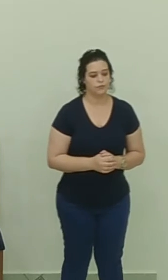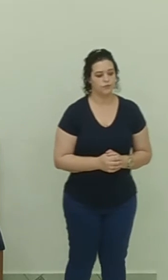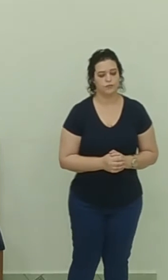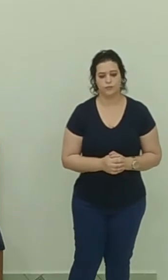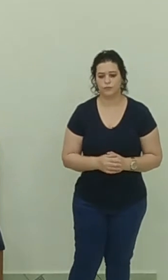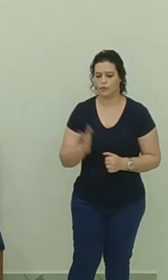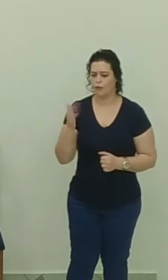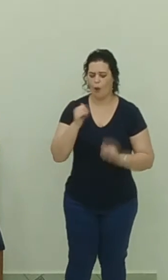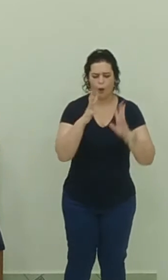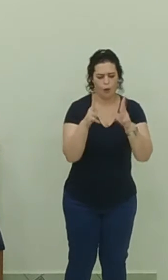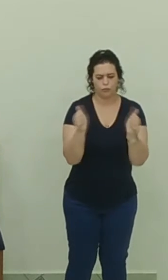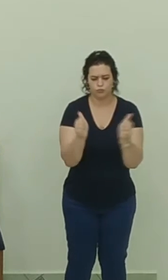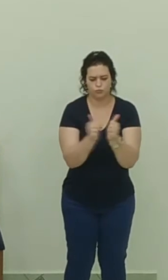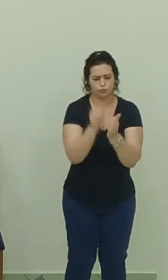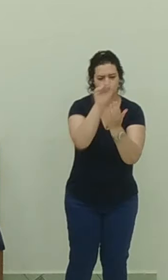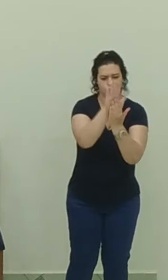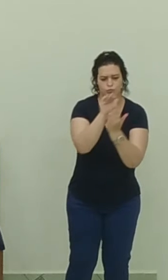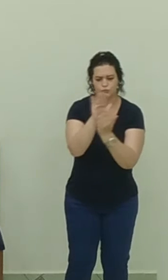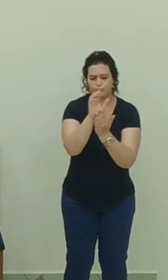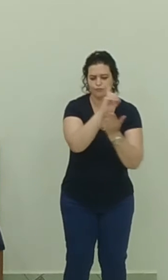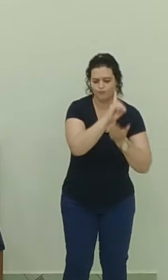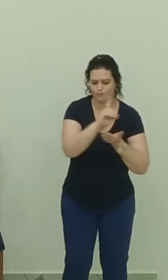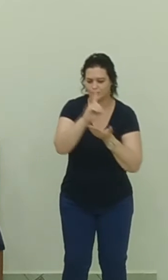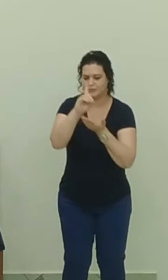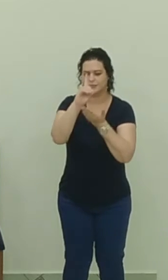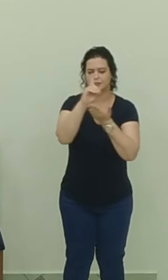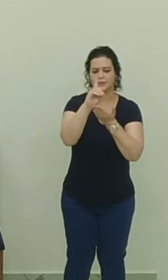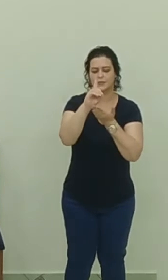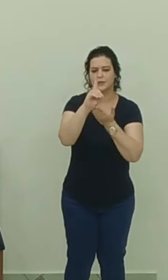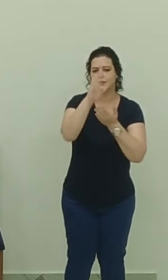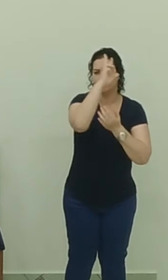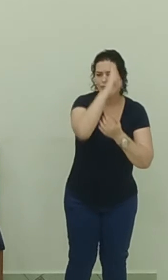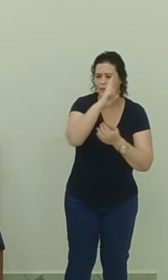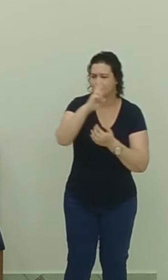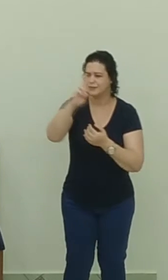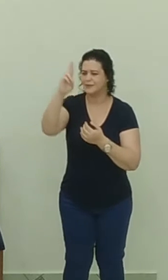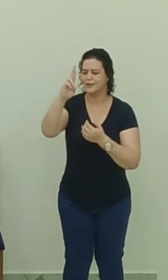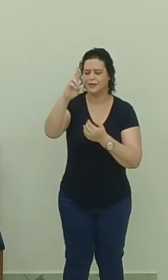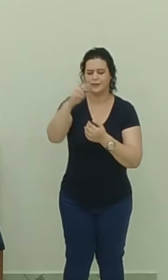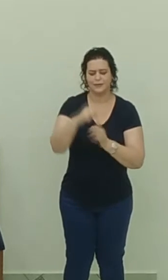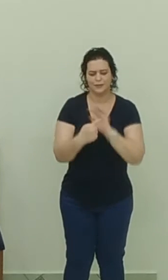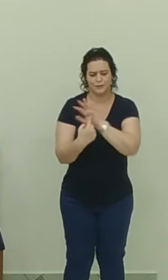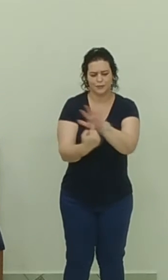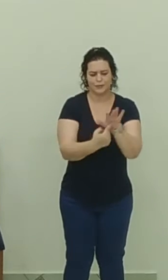Vamos nós louvar a Deus, vamos nós, a Senhor que mora no céu,